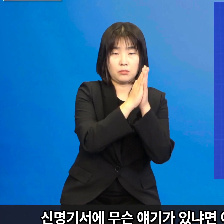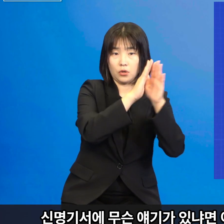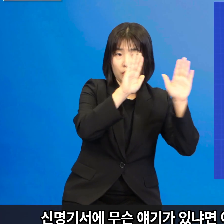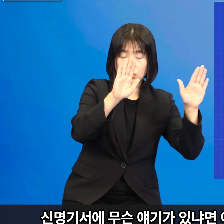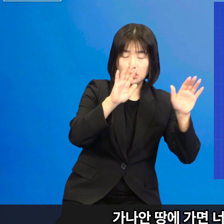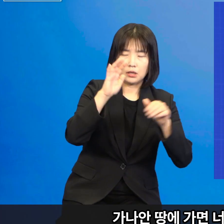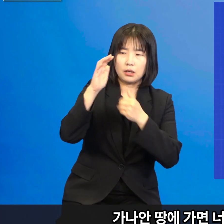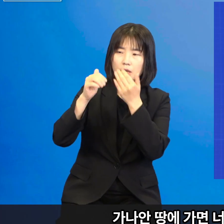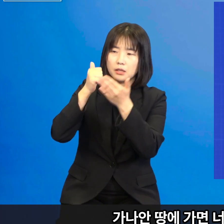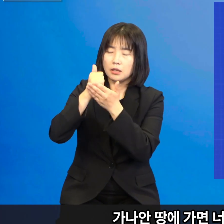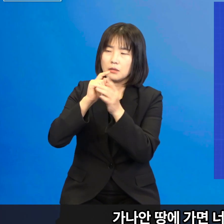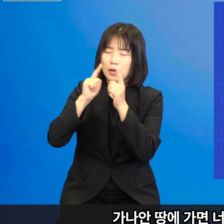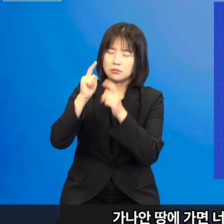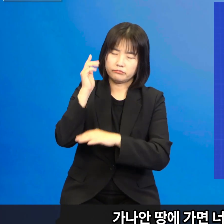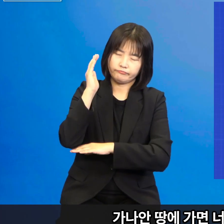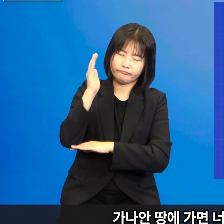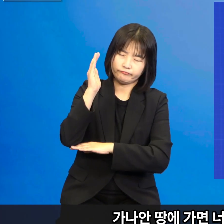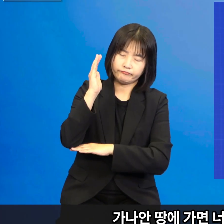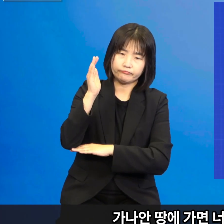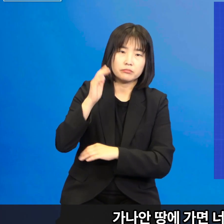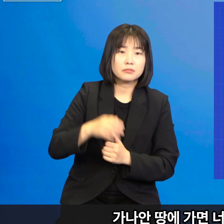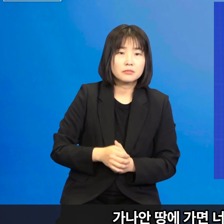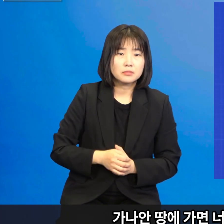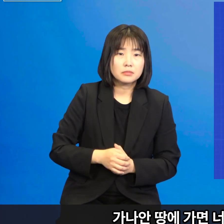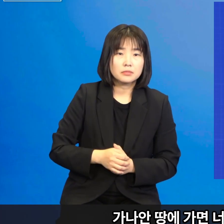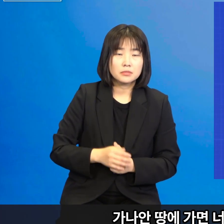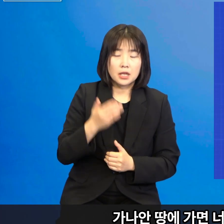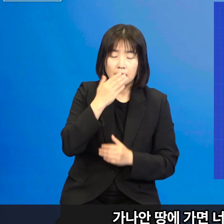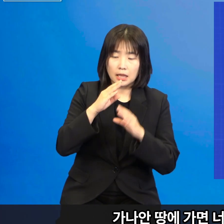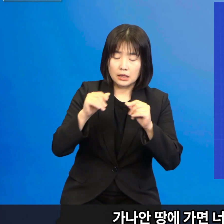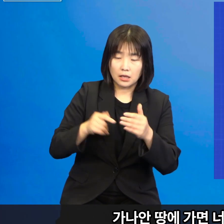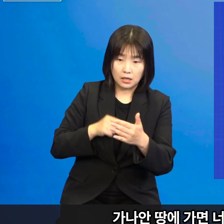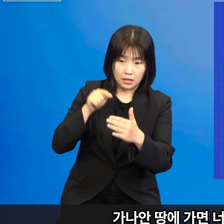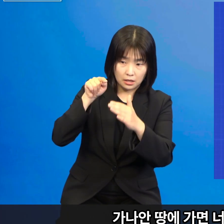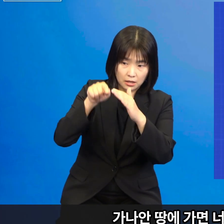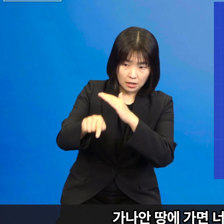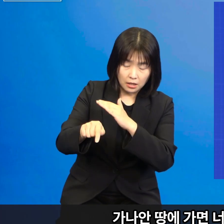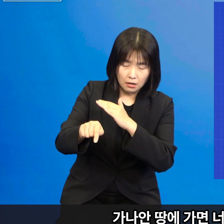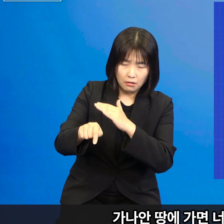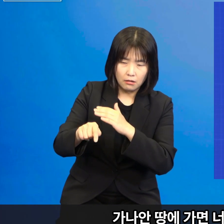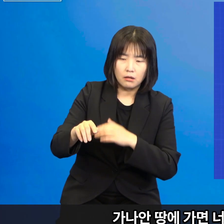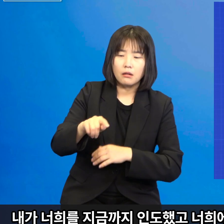이제 전하죠. 가나안 땅에 가면 너희가 잘 살게 될 거야.